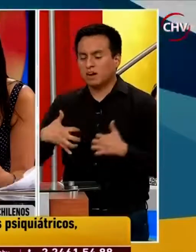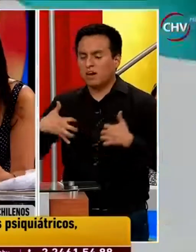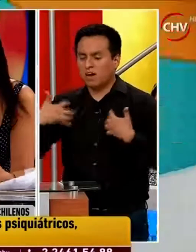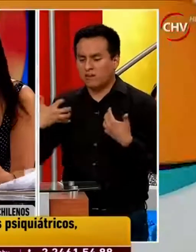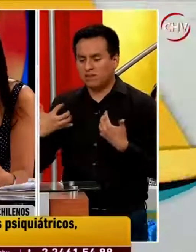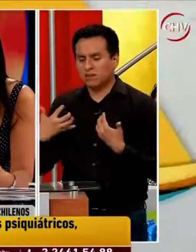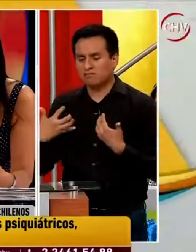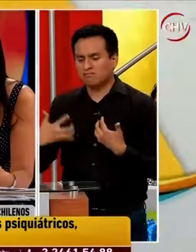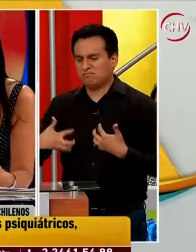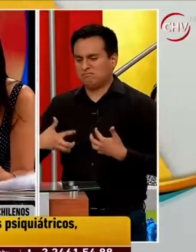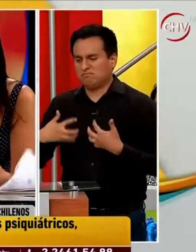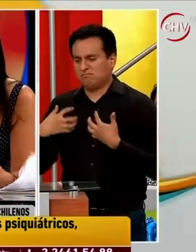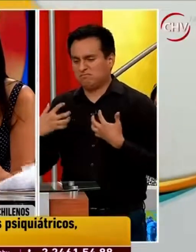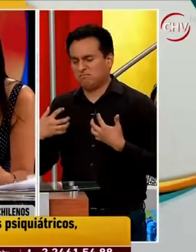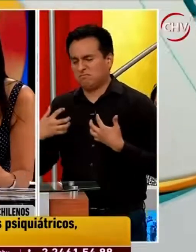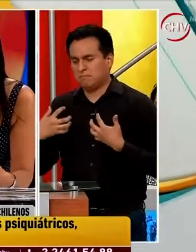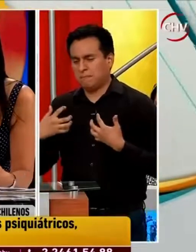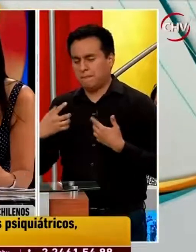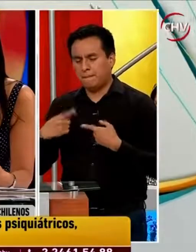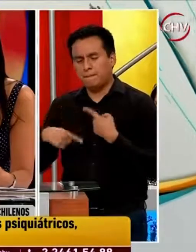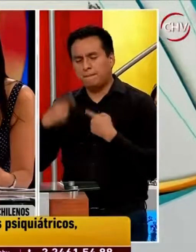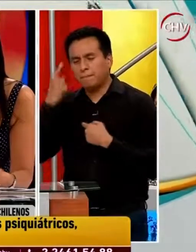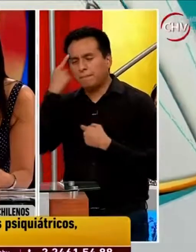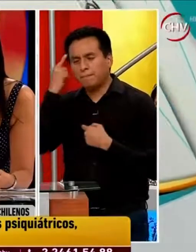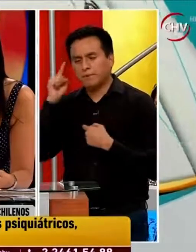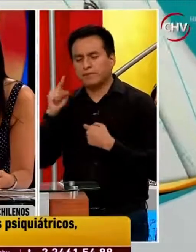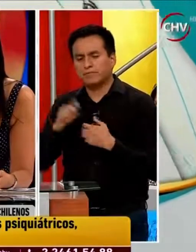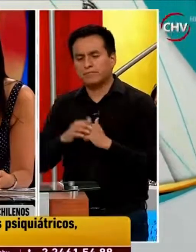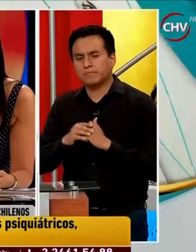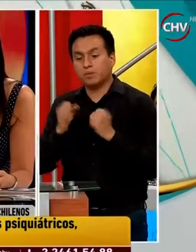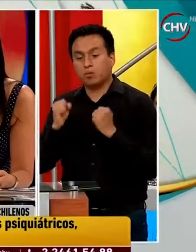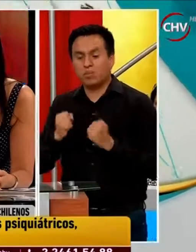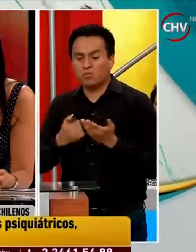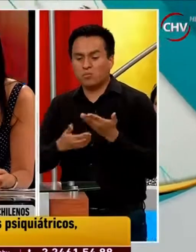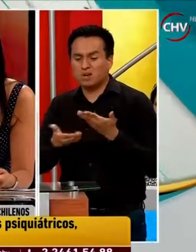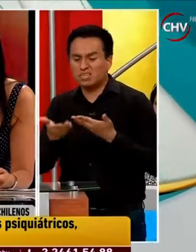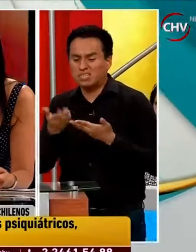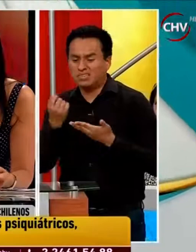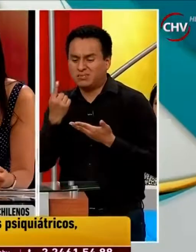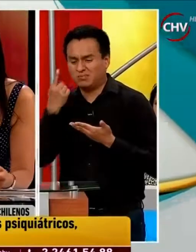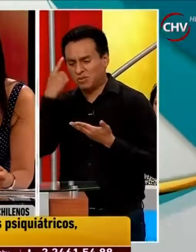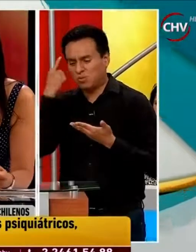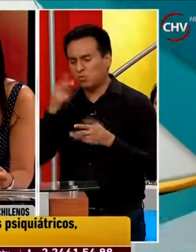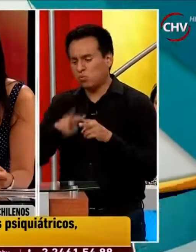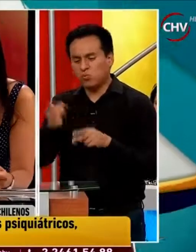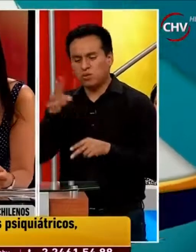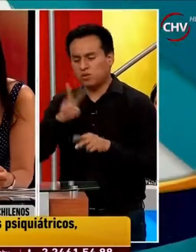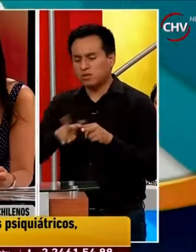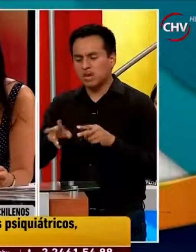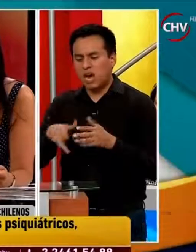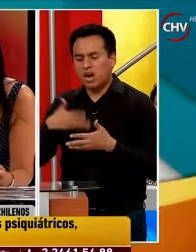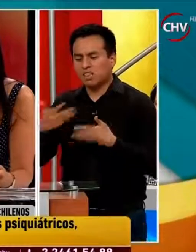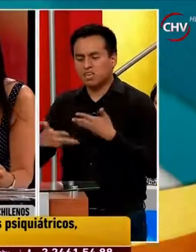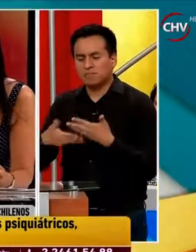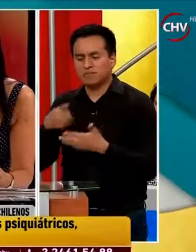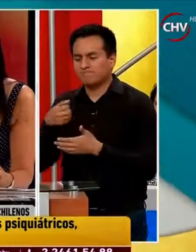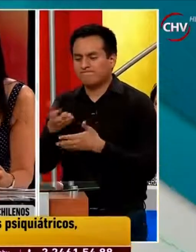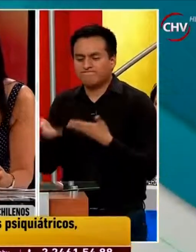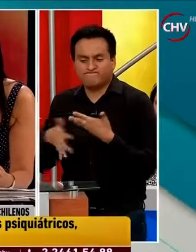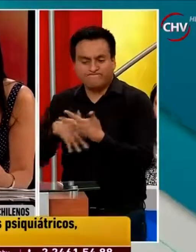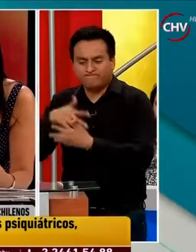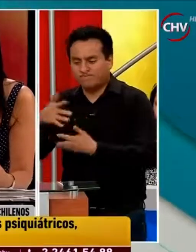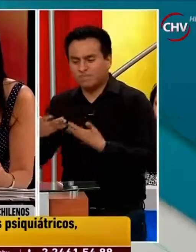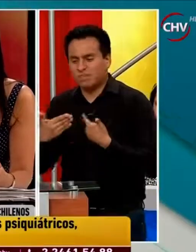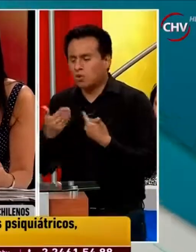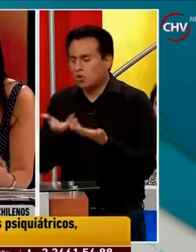ira, su... Pero podríamos compartir eso, pero lo único que él hace es agredirme. Lo único.